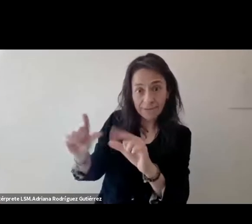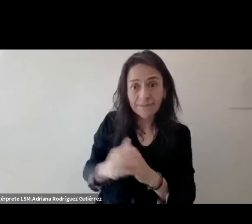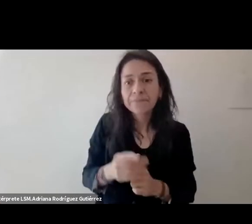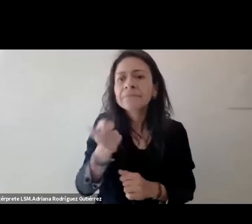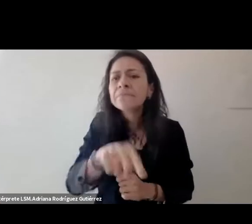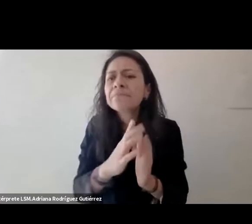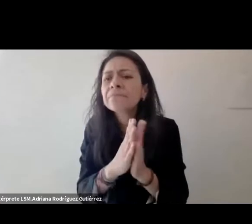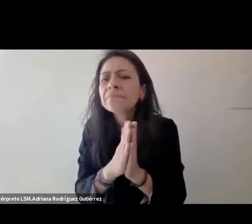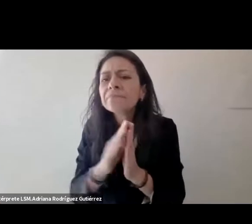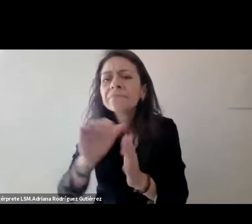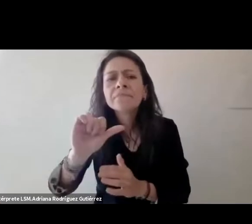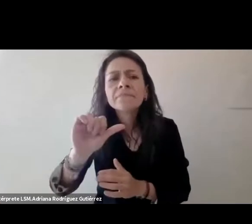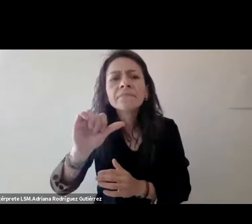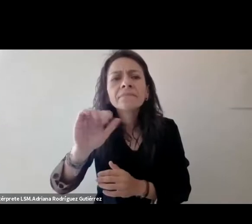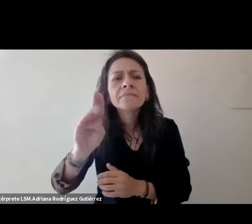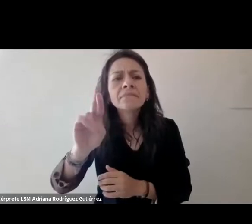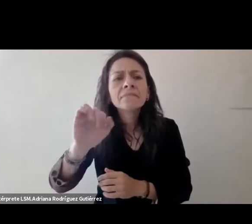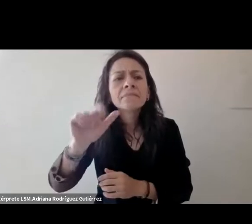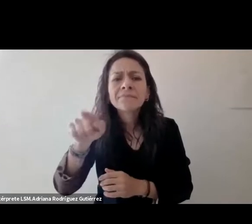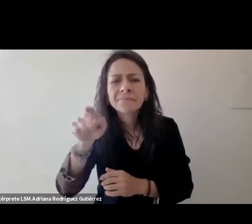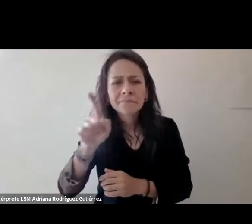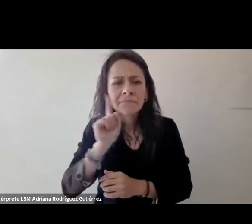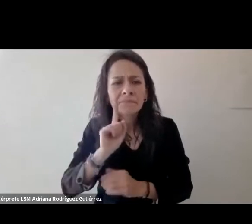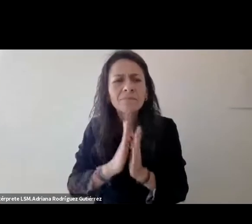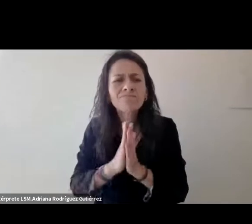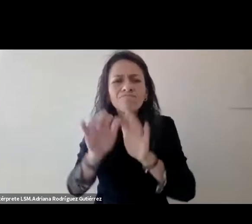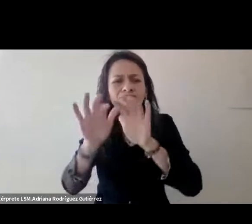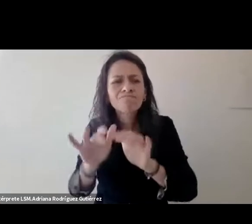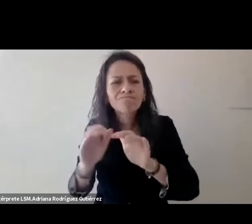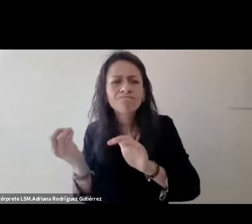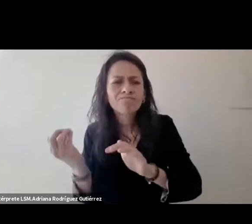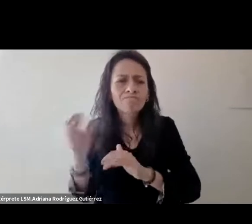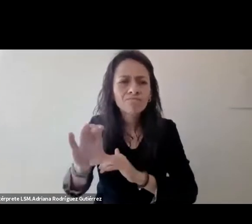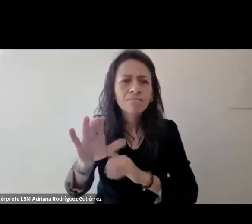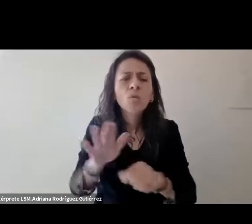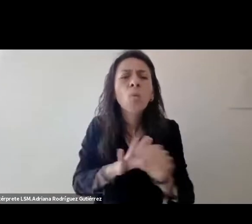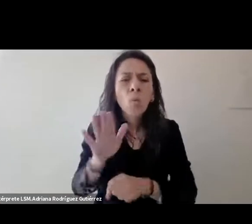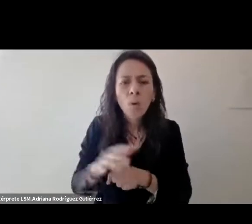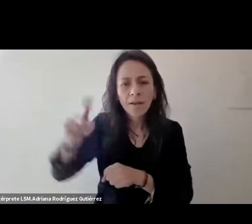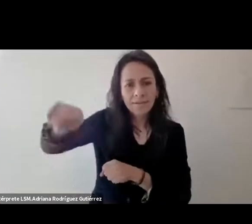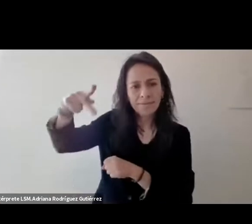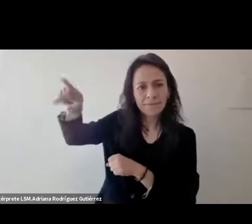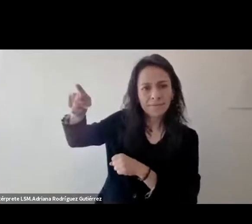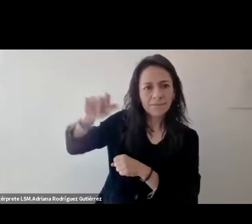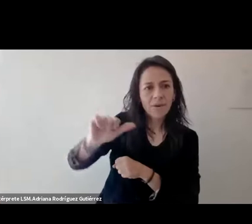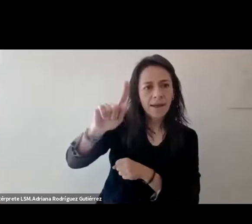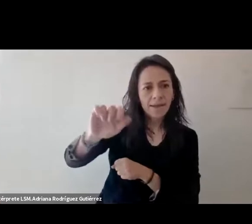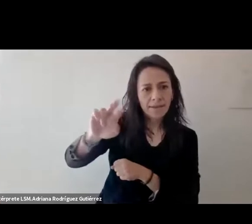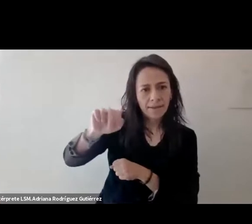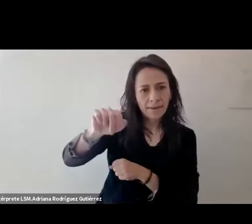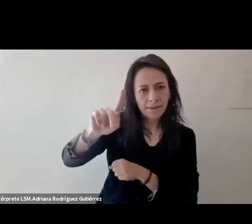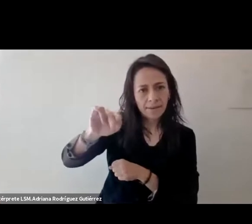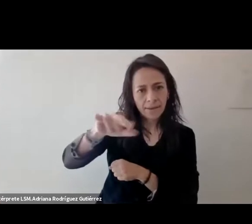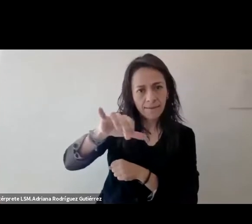el drive nuevamente de Alternativas y Capacidades, y les